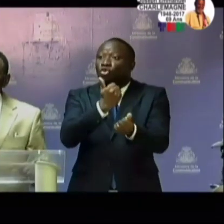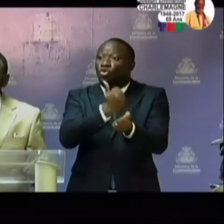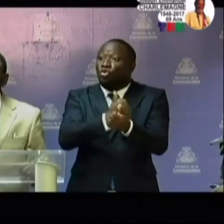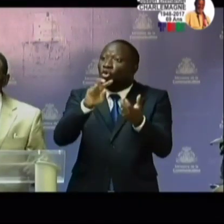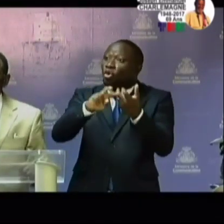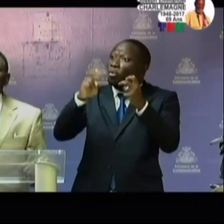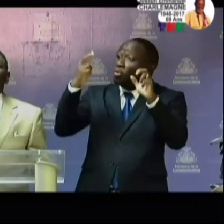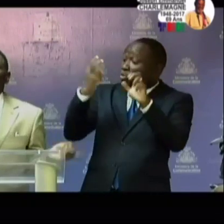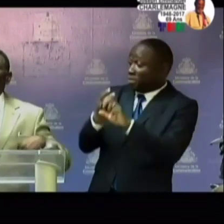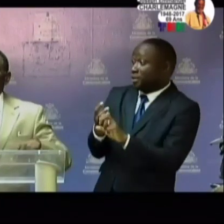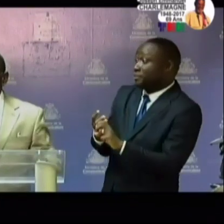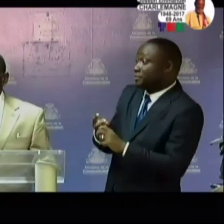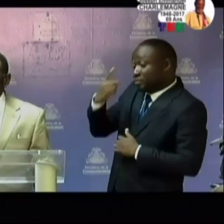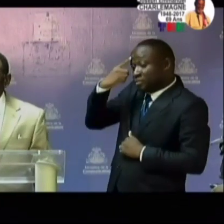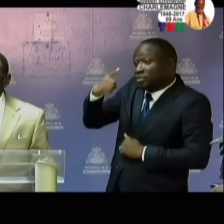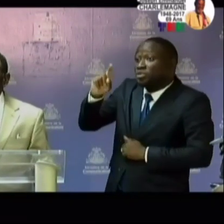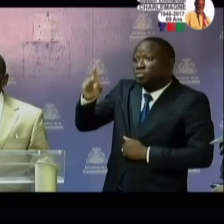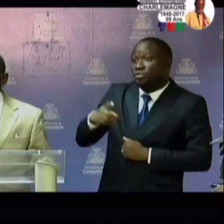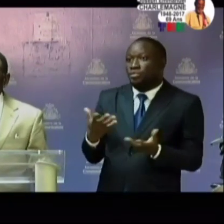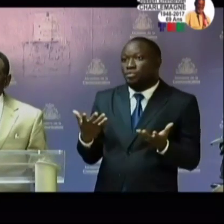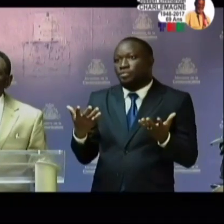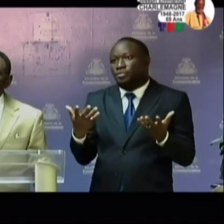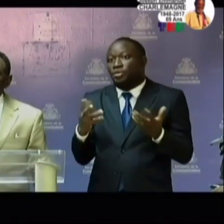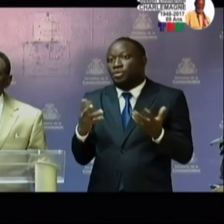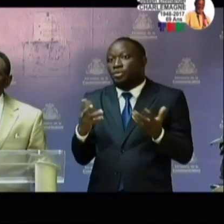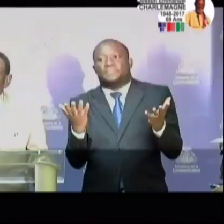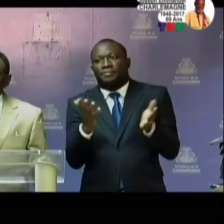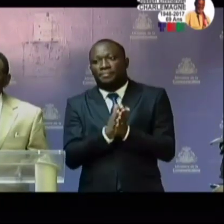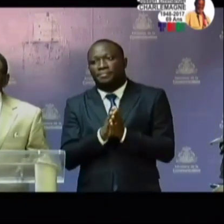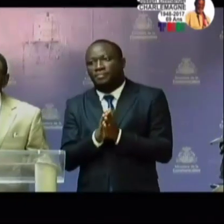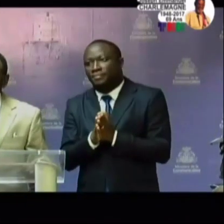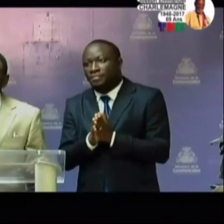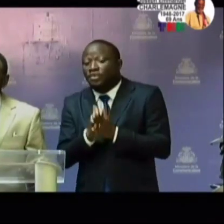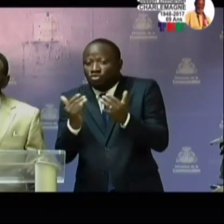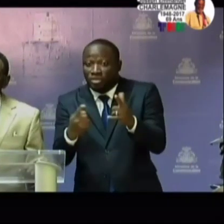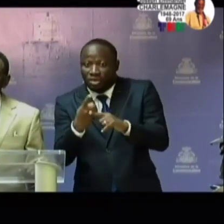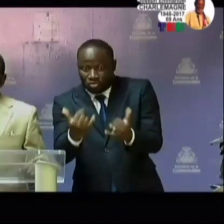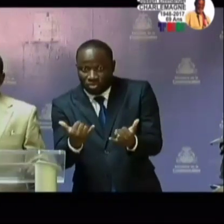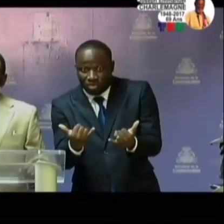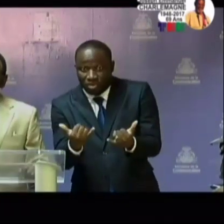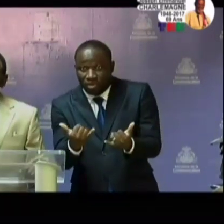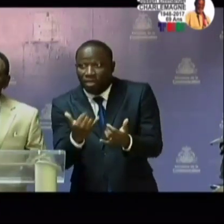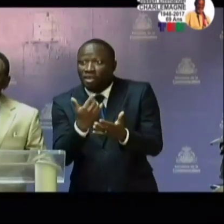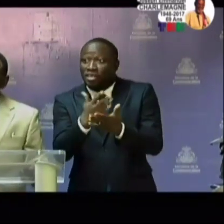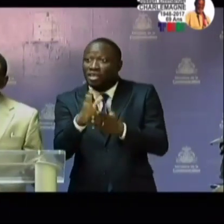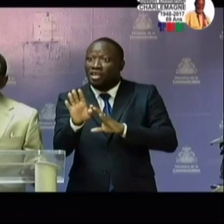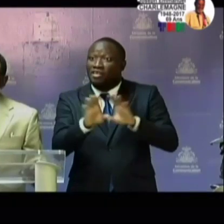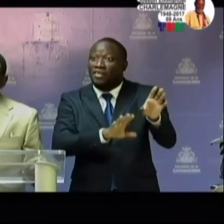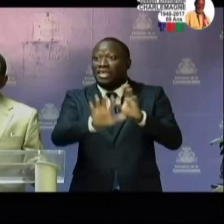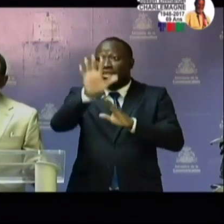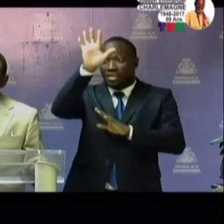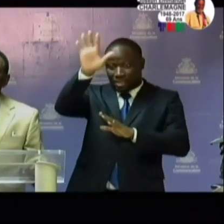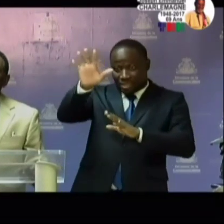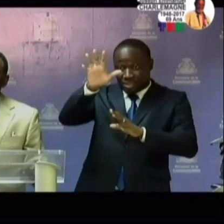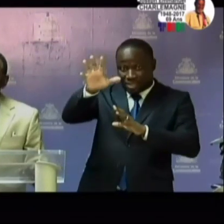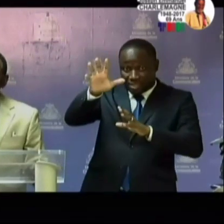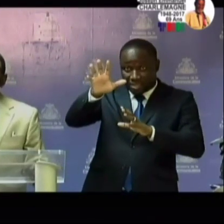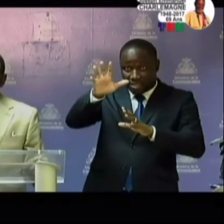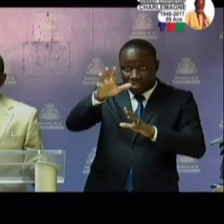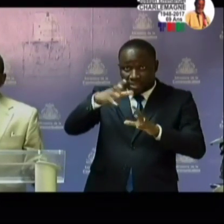faut reprendre dalots, faut reprendre chaussée, son exigence que yo faut. À date nous déjà fait 5 dalots. Et